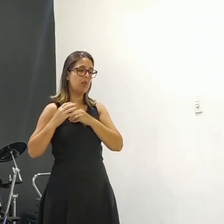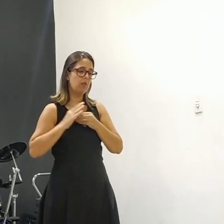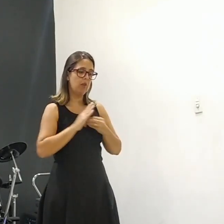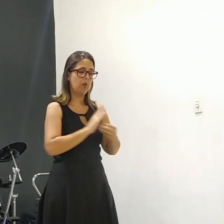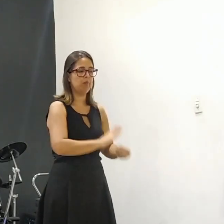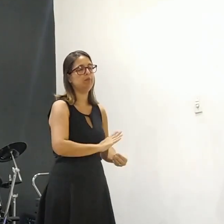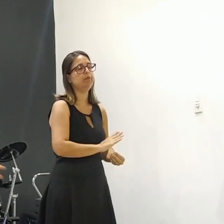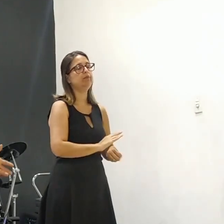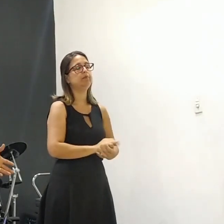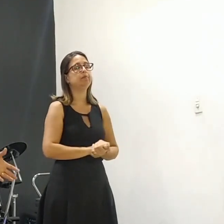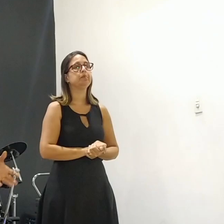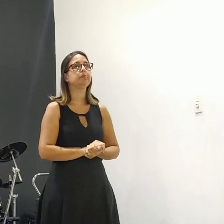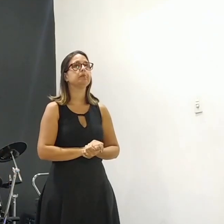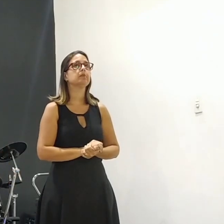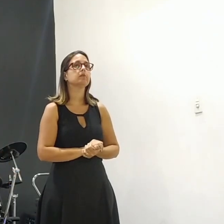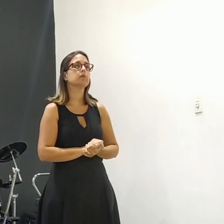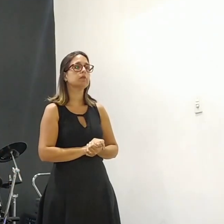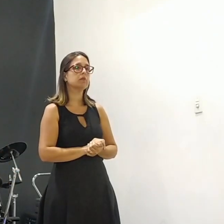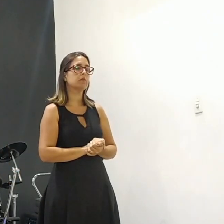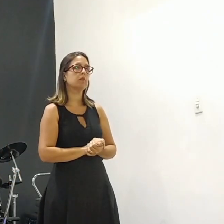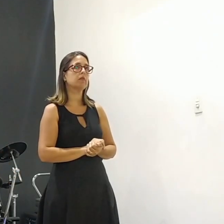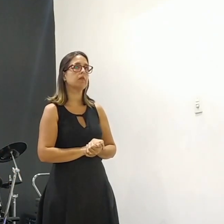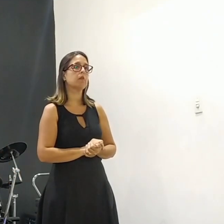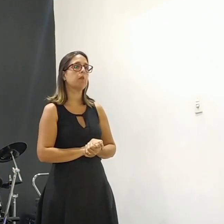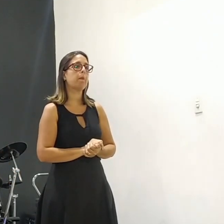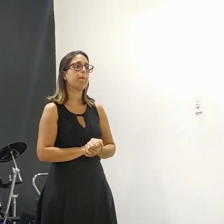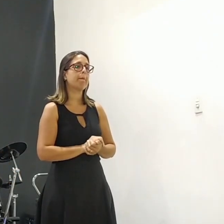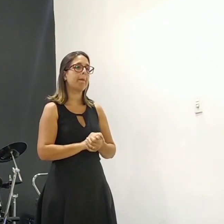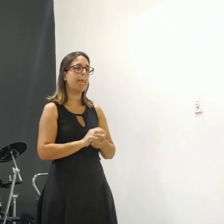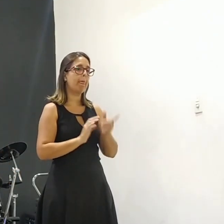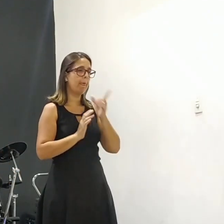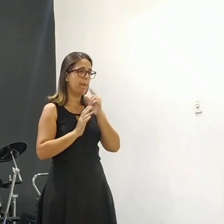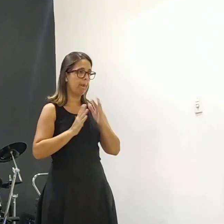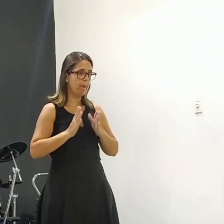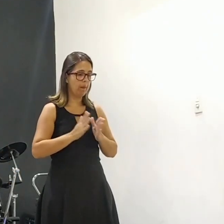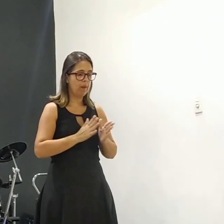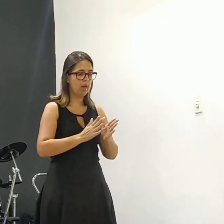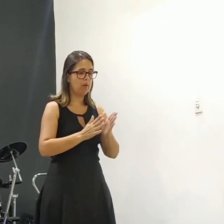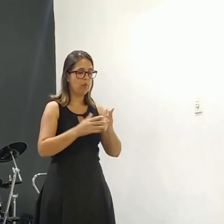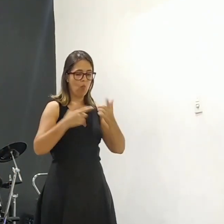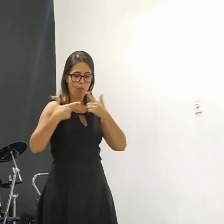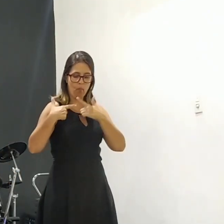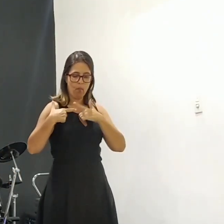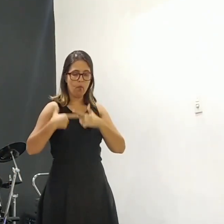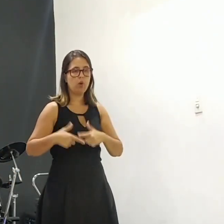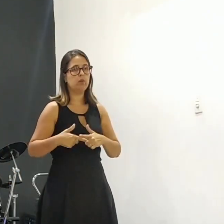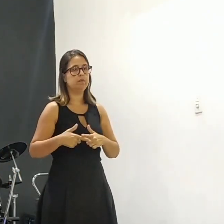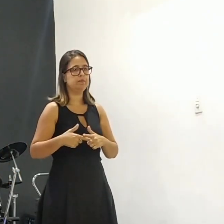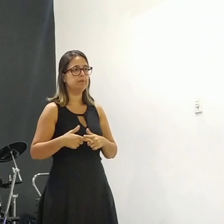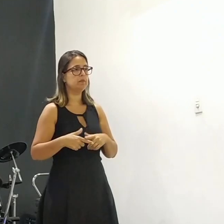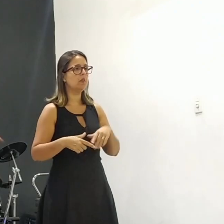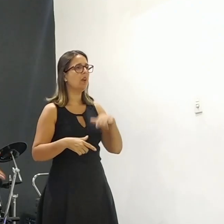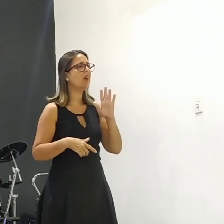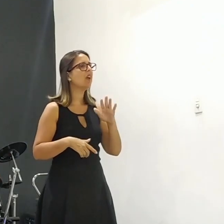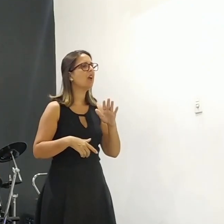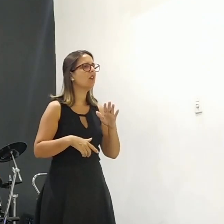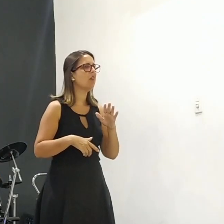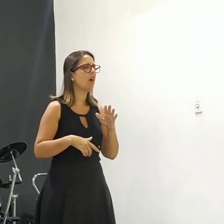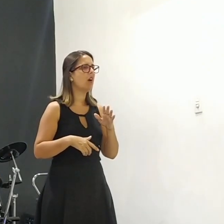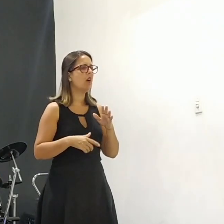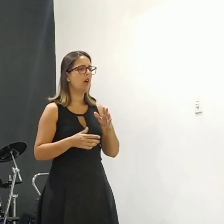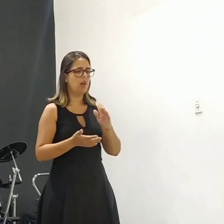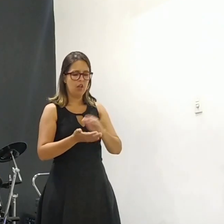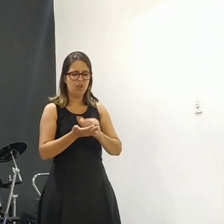para a nossa vida. O rio, quando passa, ele passa e vai lavando, Quem já tirou a areia lavada do